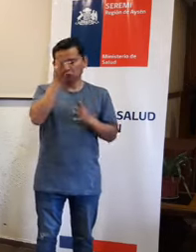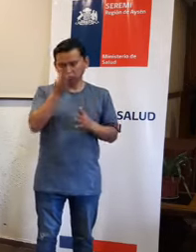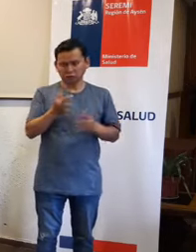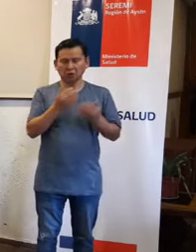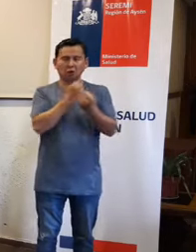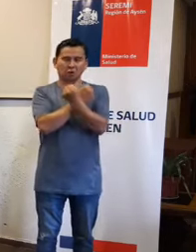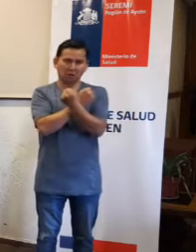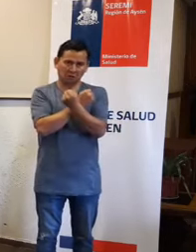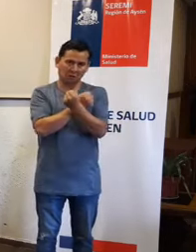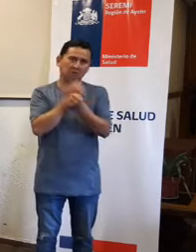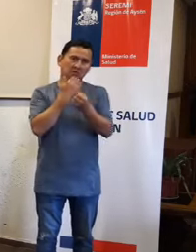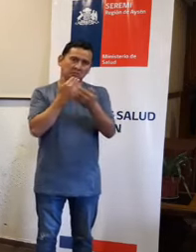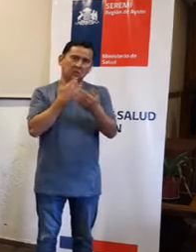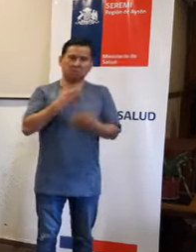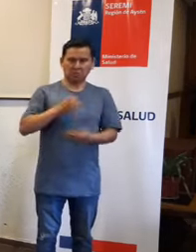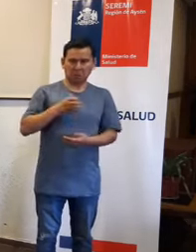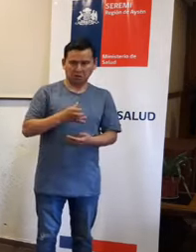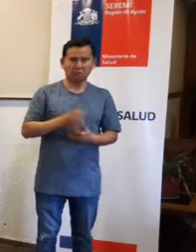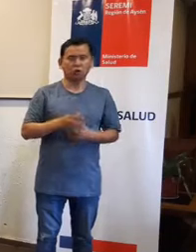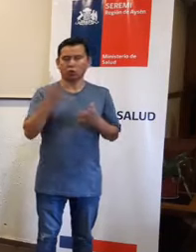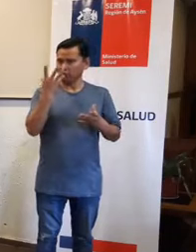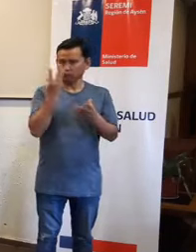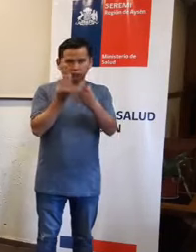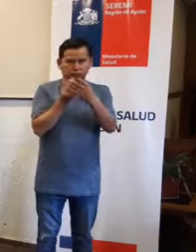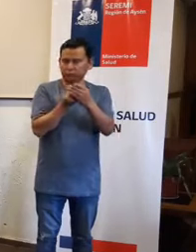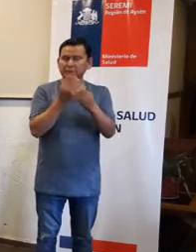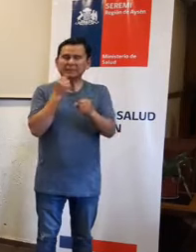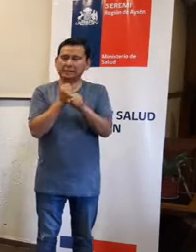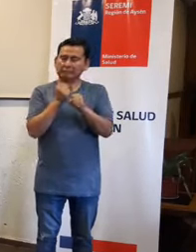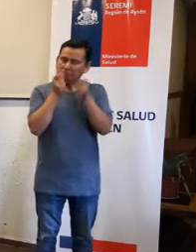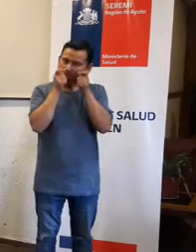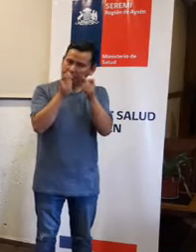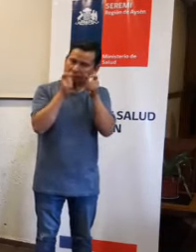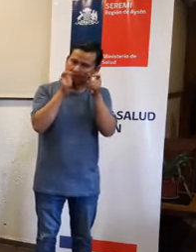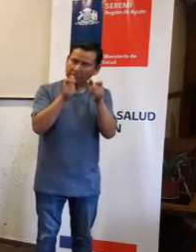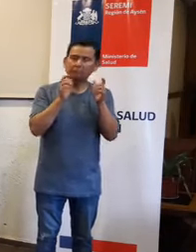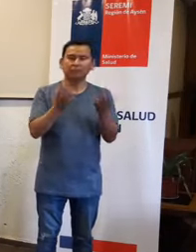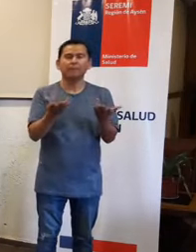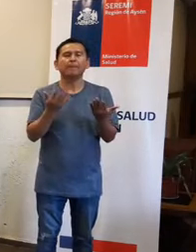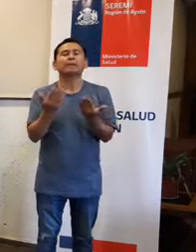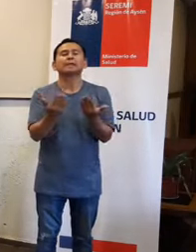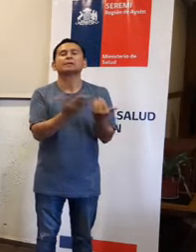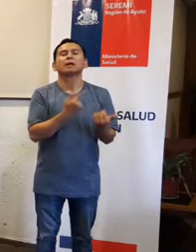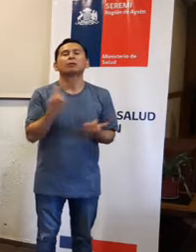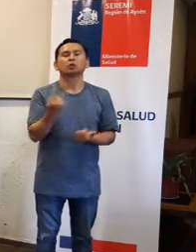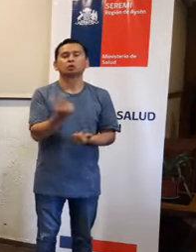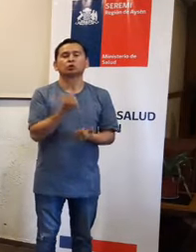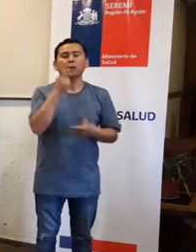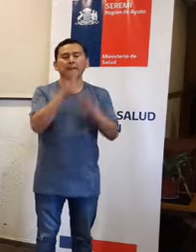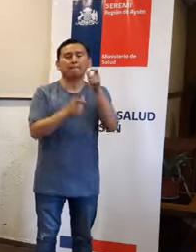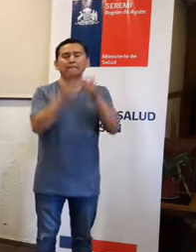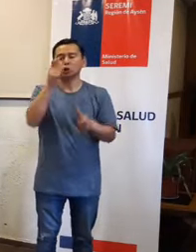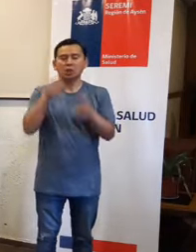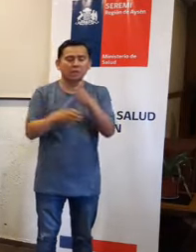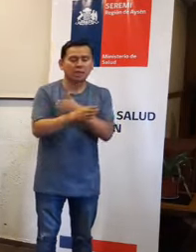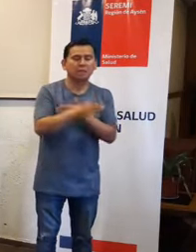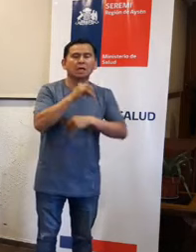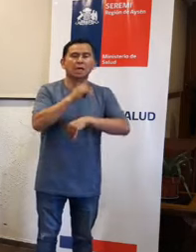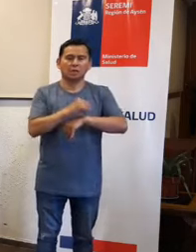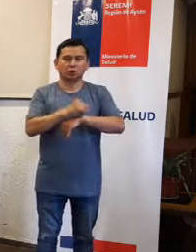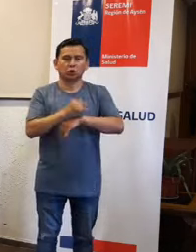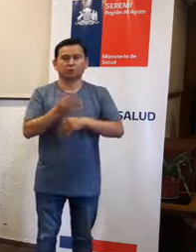carabineros policía de investigaciones a fin de efectuar el control necesario de las personas que ingresan a la región